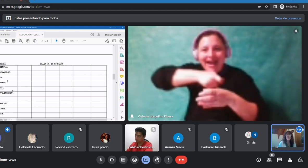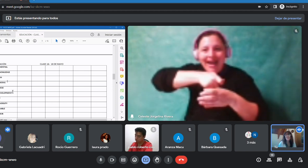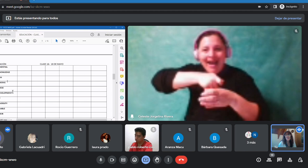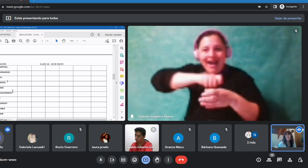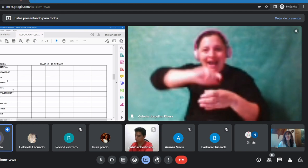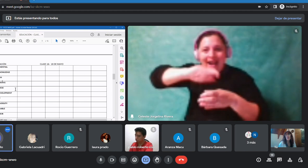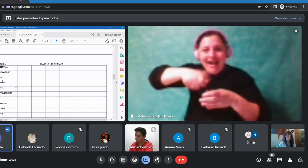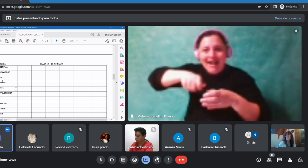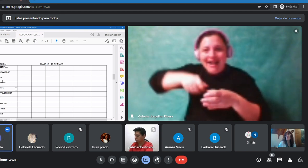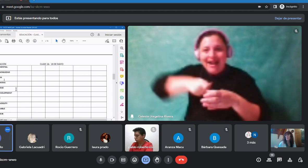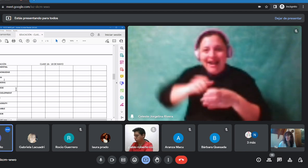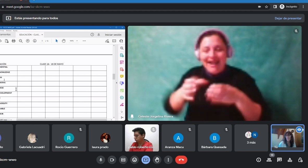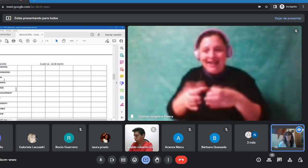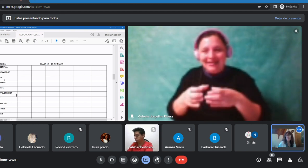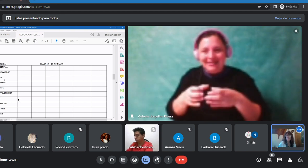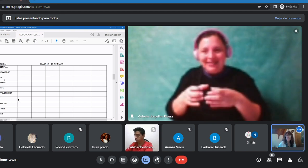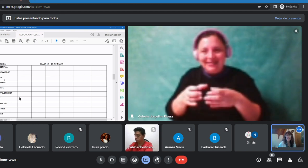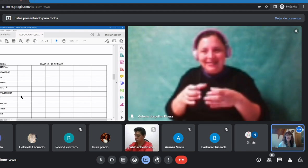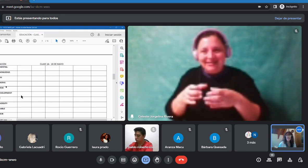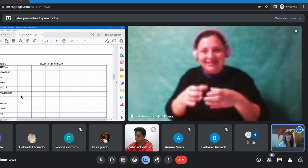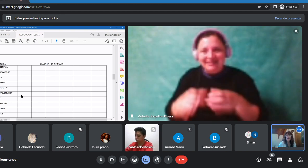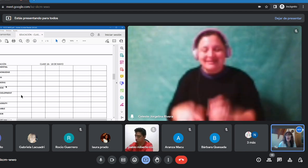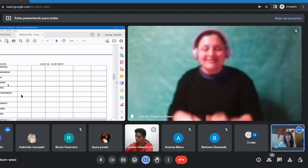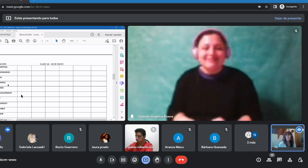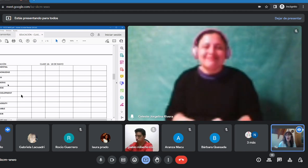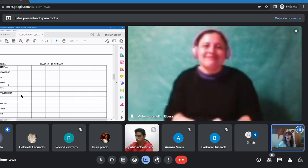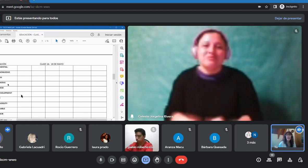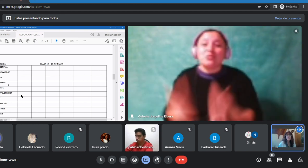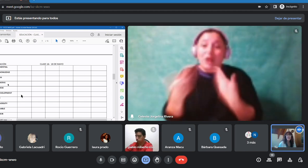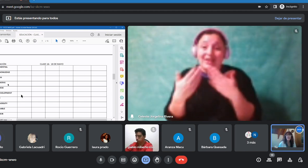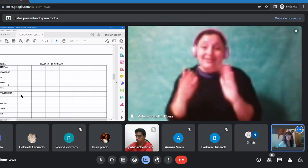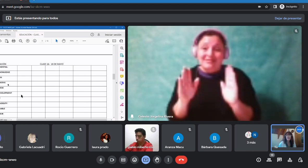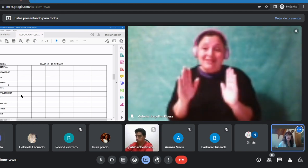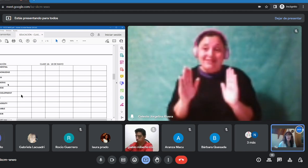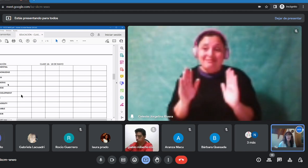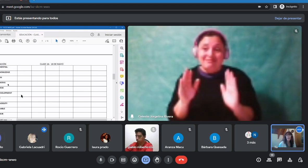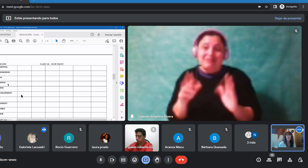Pero no nosotros lo vamos a ver como verbo. Amá.